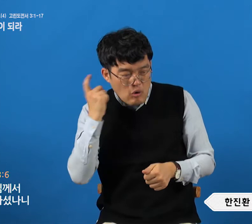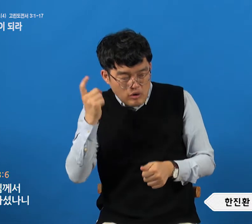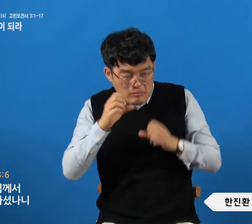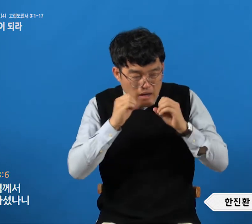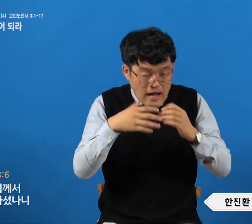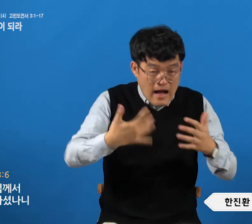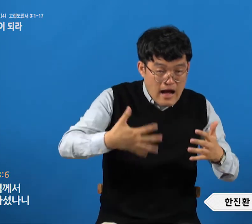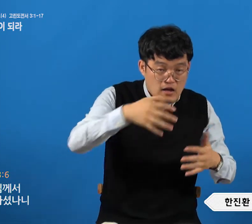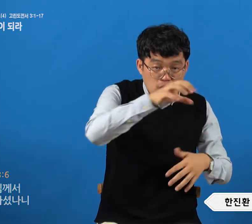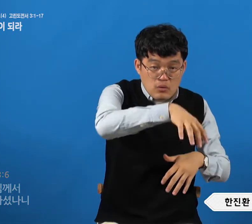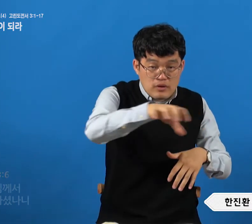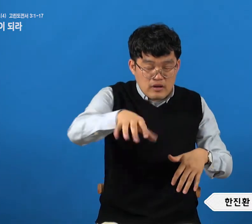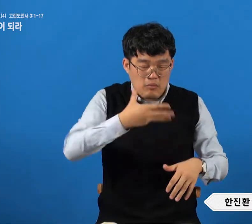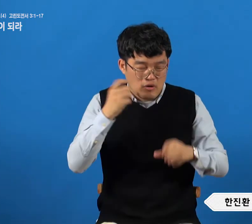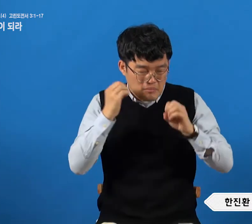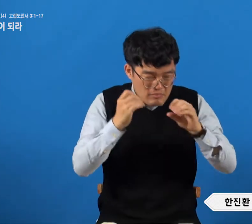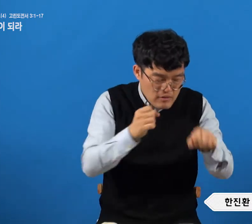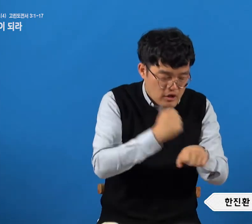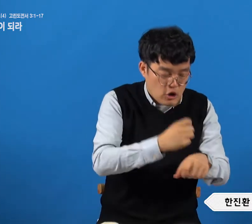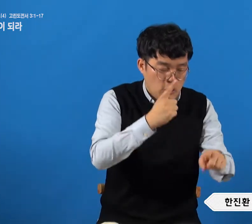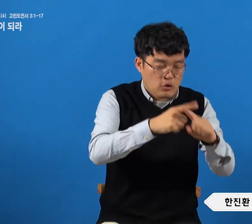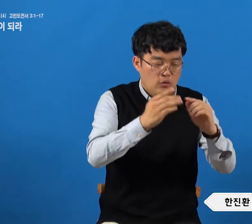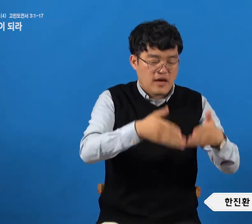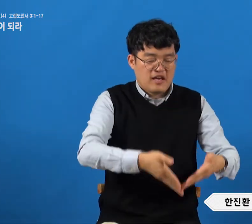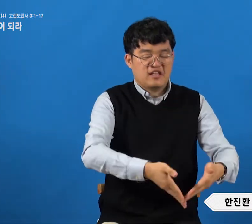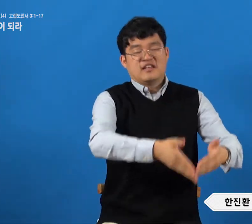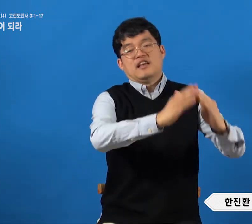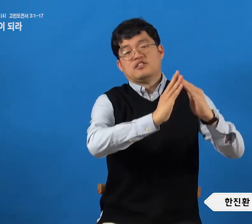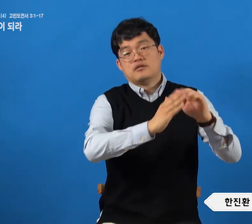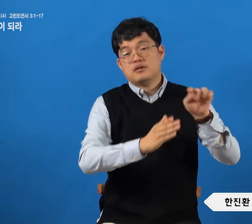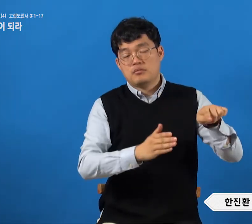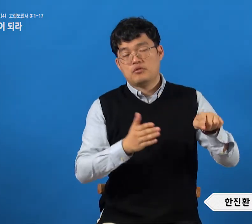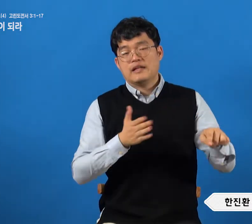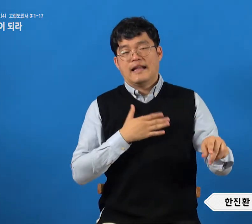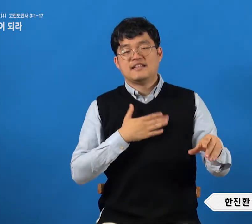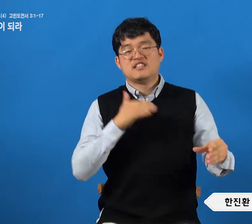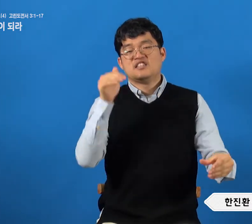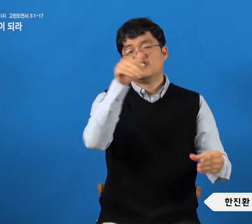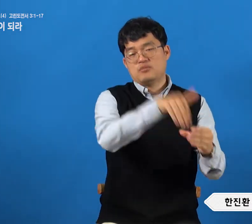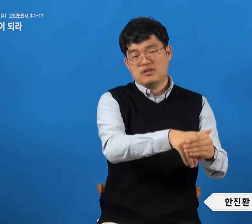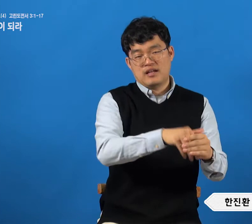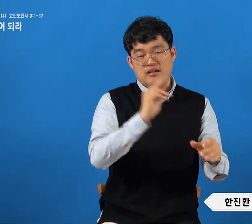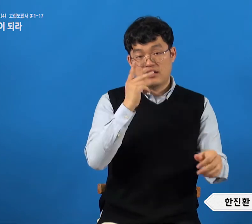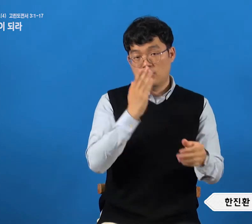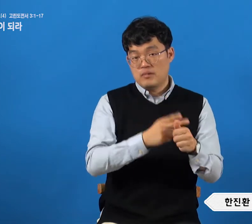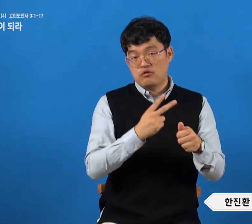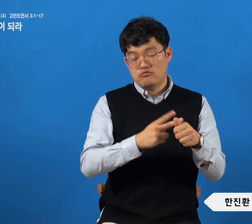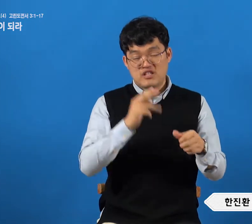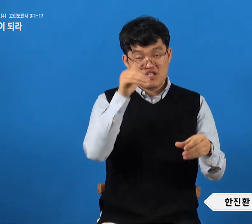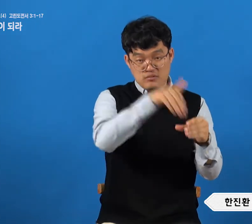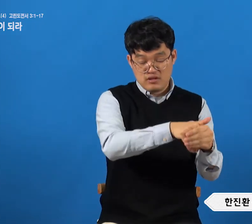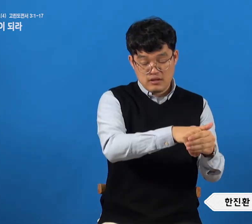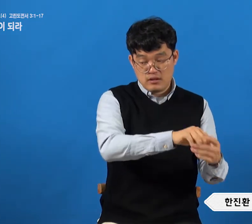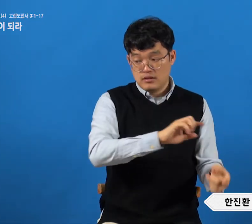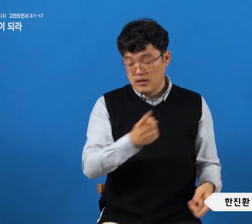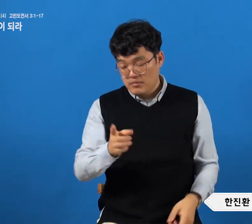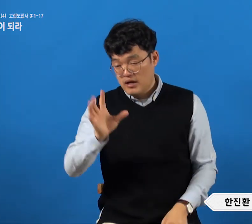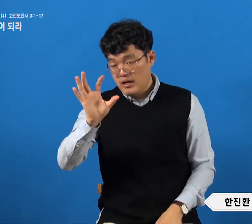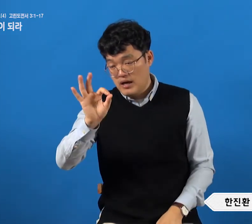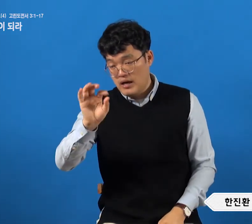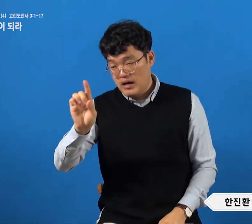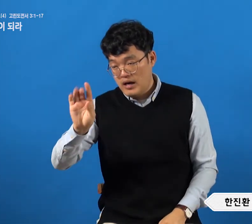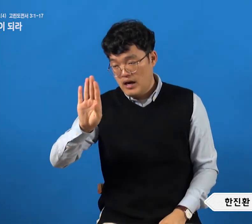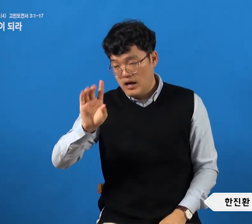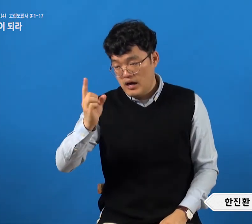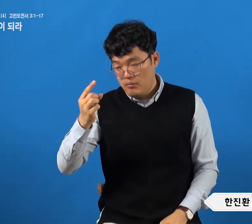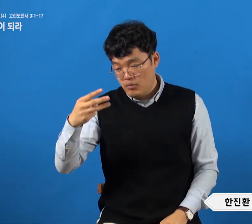가서 복음을 전해서 교회를 개척했습니다. 그래서 나는 심었고 했습니다. 아볼로는